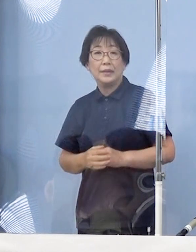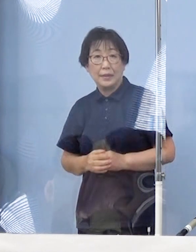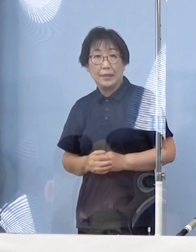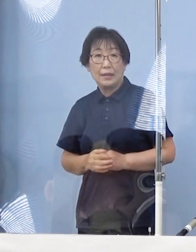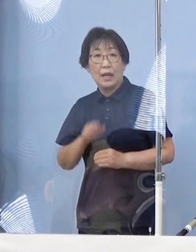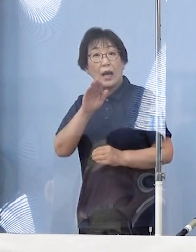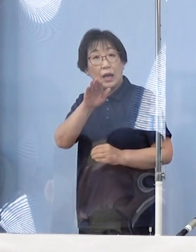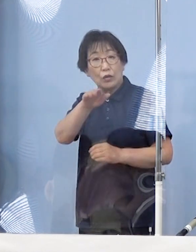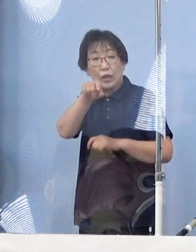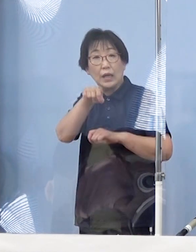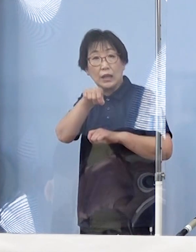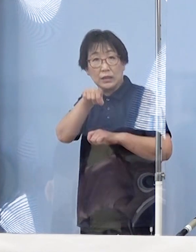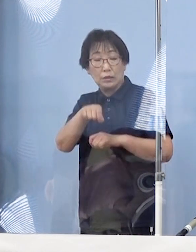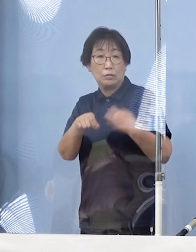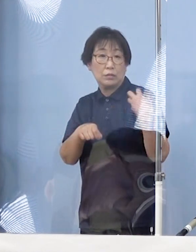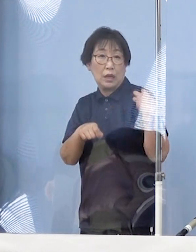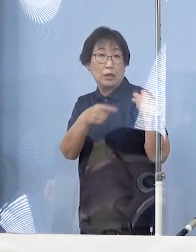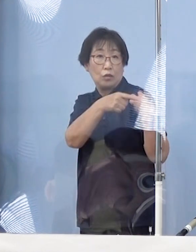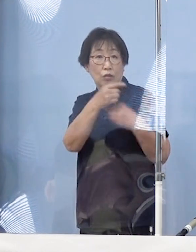方に後で聞いていただければと思います。